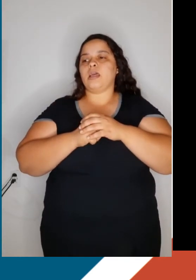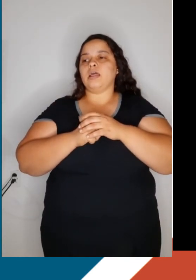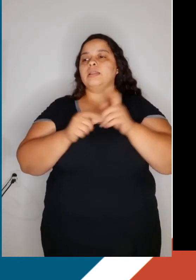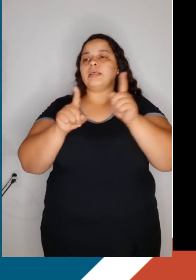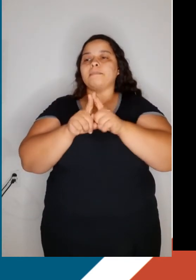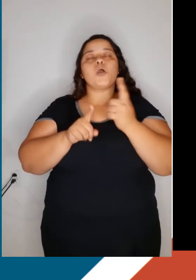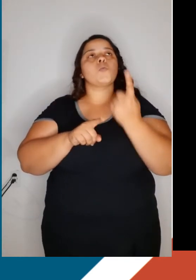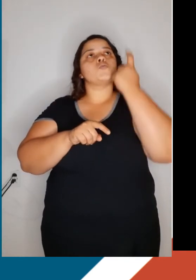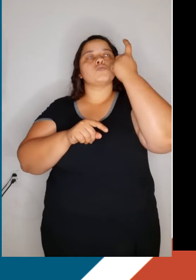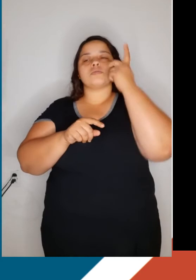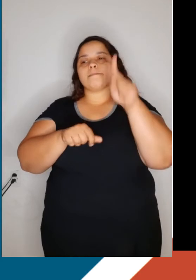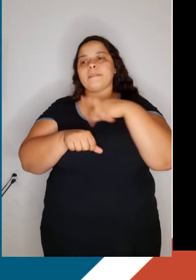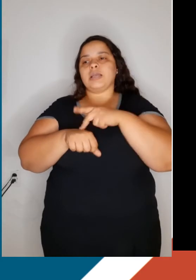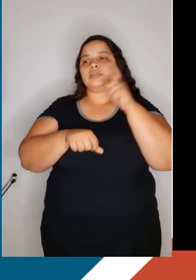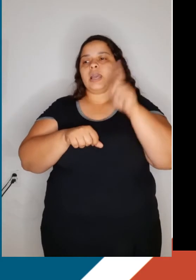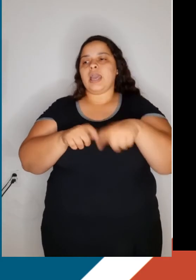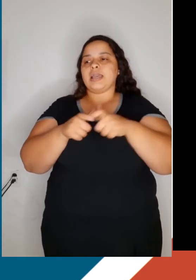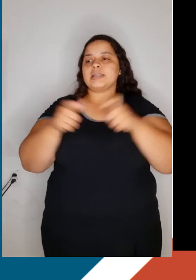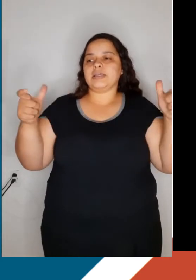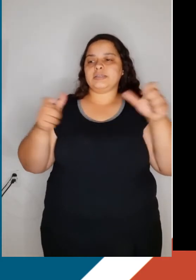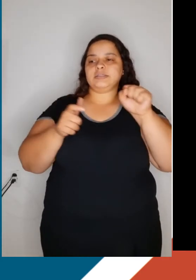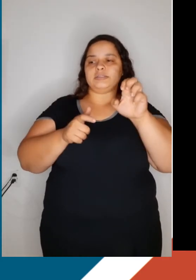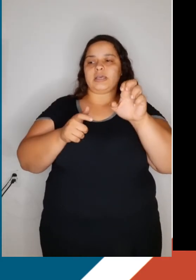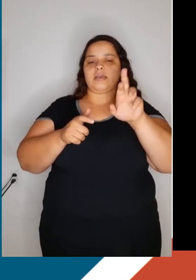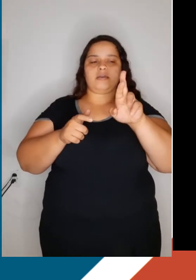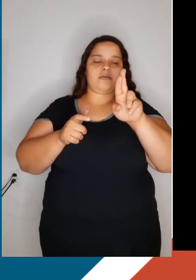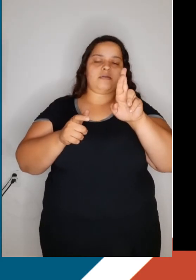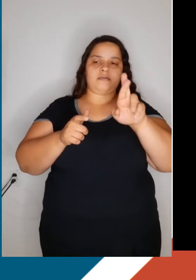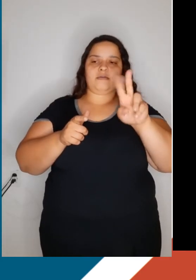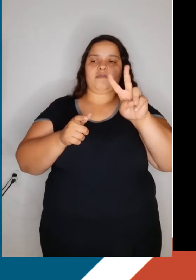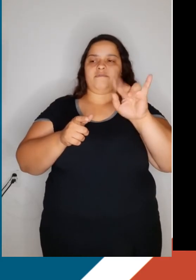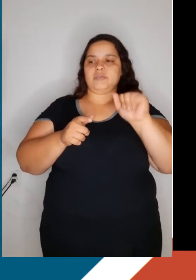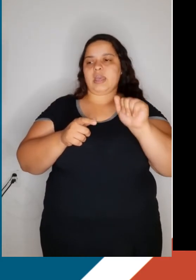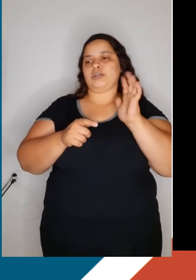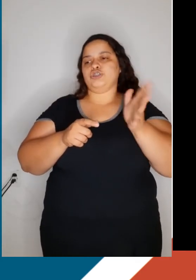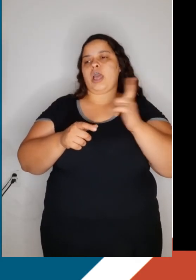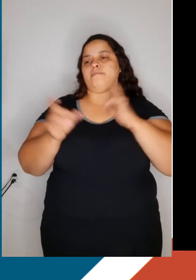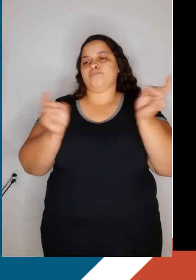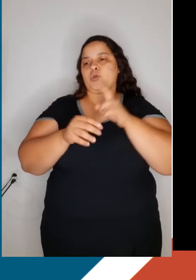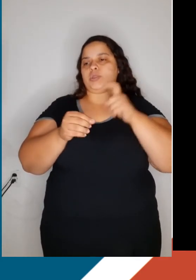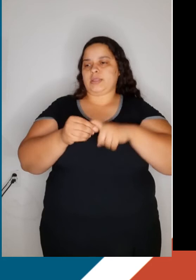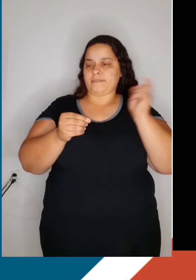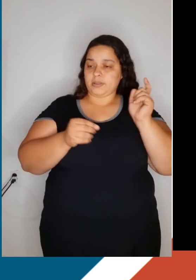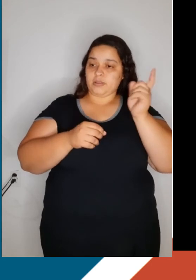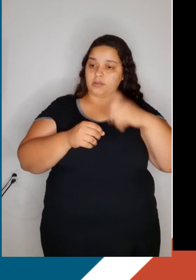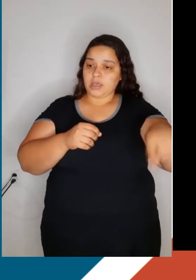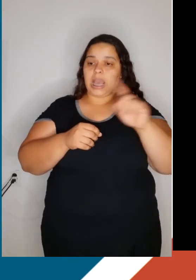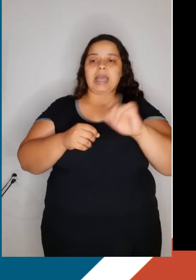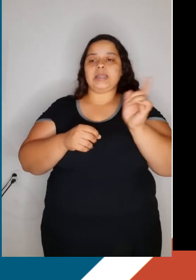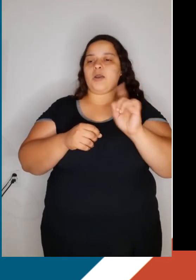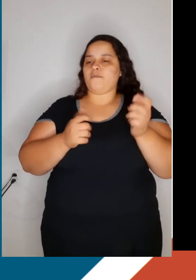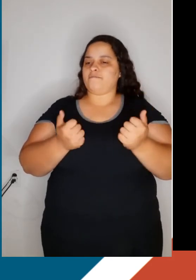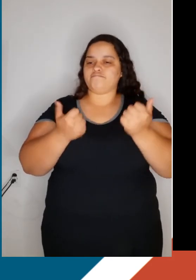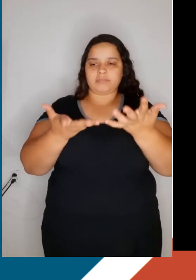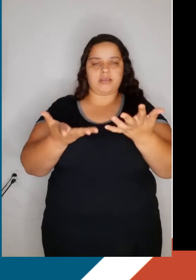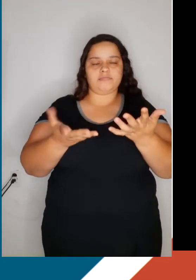formar um único país, que seria a Grande Sérvia, liderada pela Sérvia, que já era independente nessa época. Então, os impérios não vão conceder